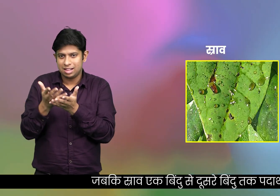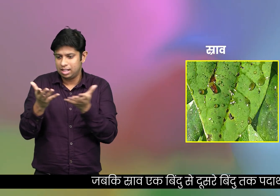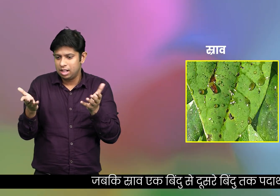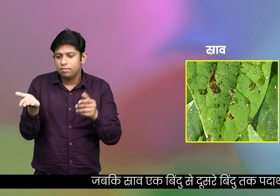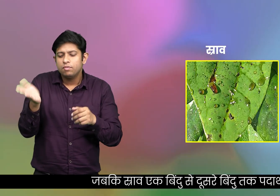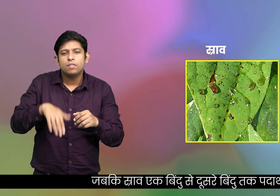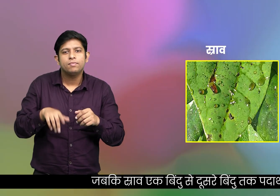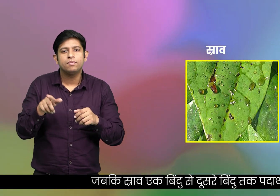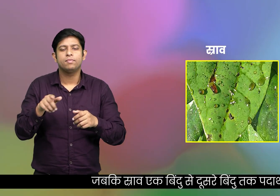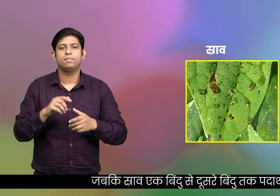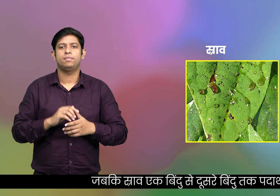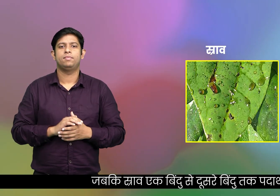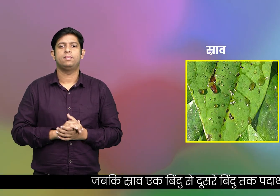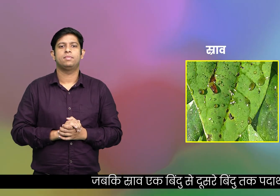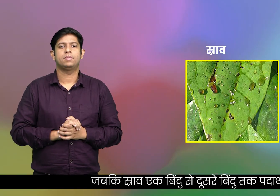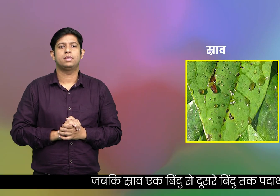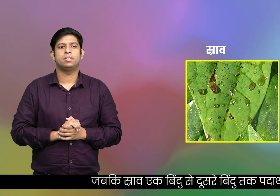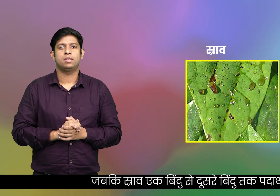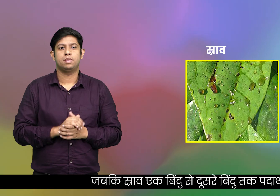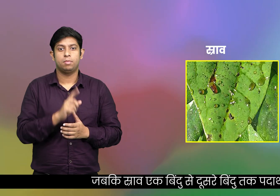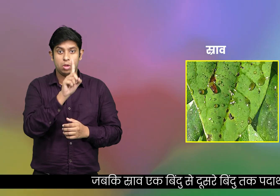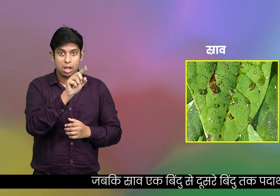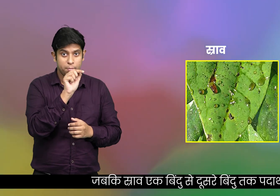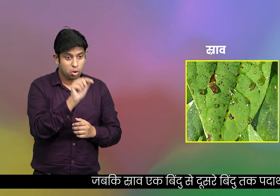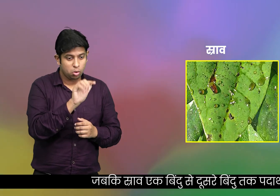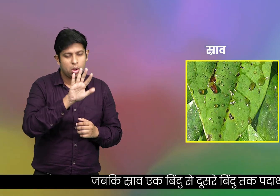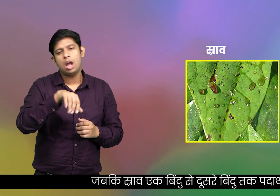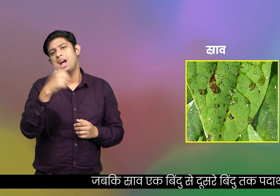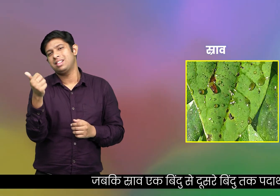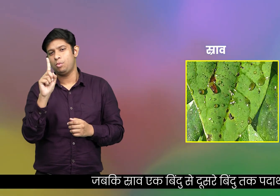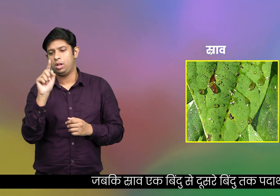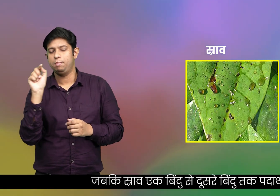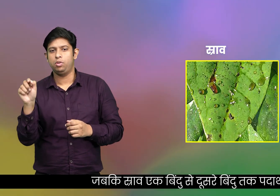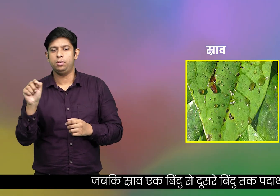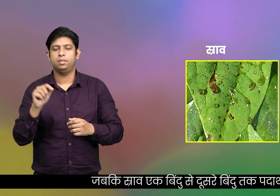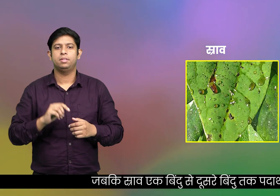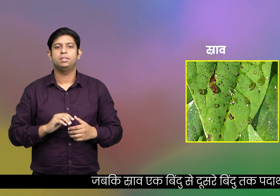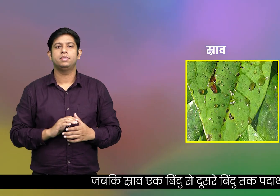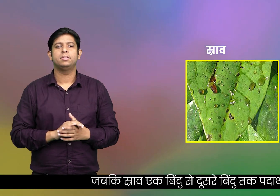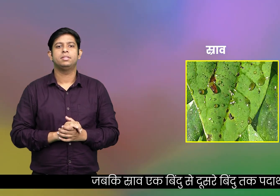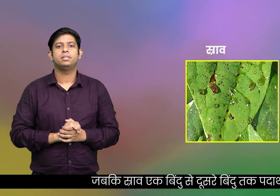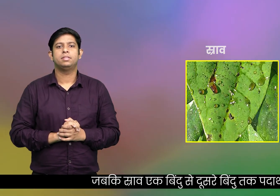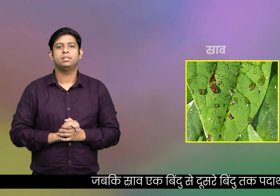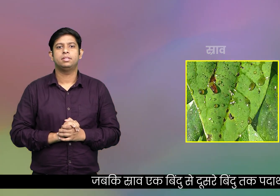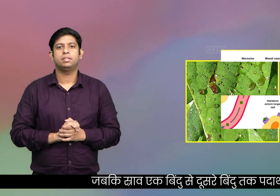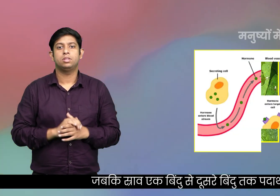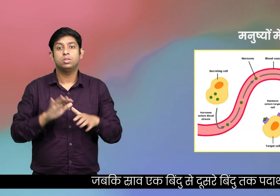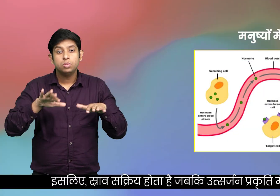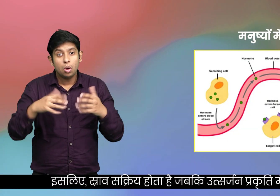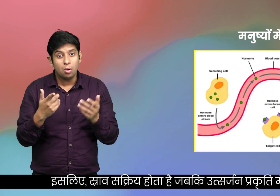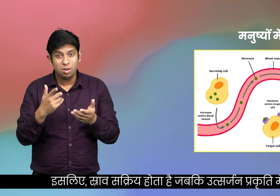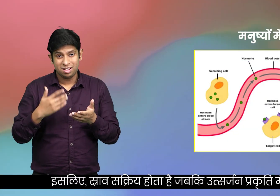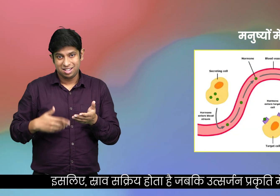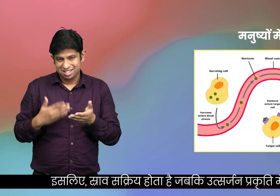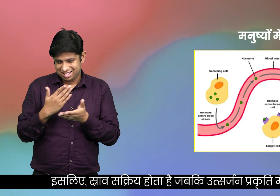एक बिंदु से दूसरी बिंदु तक पदार्थ की गति है। इसलिए